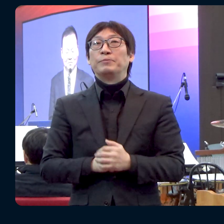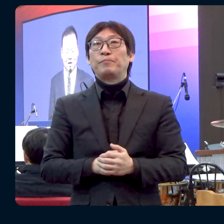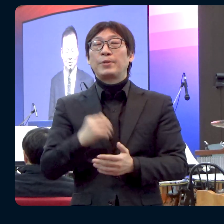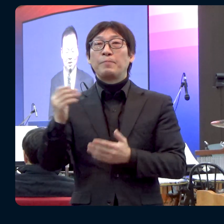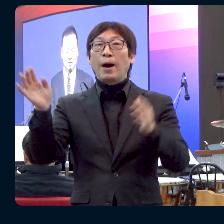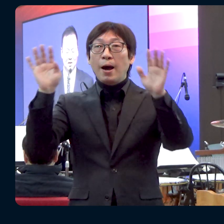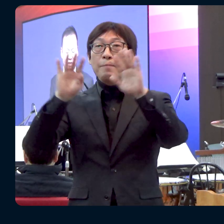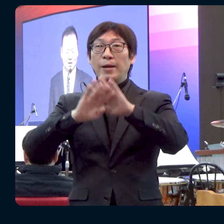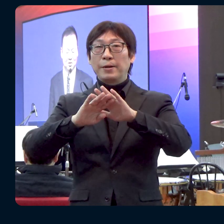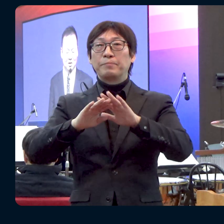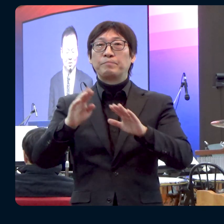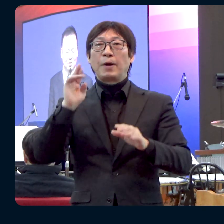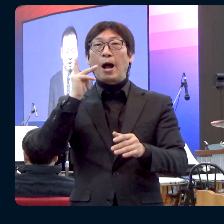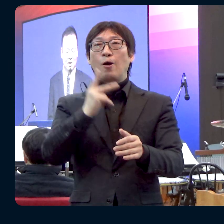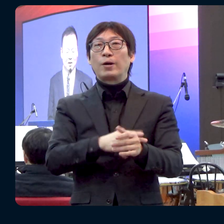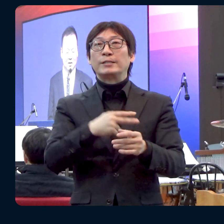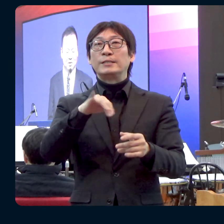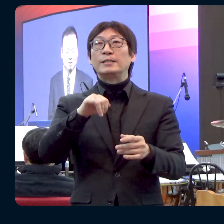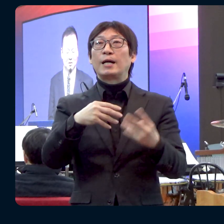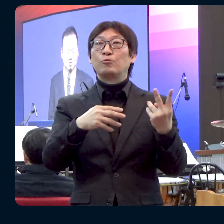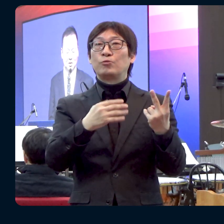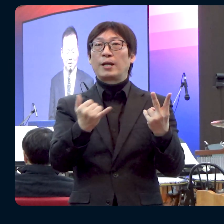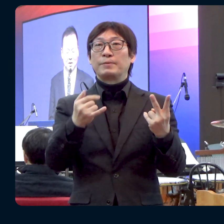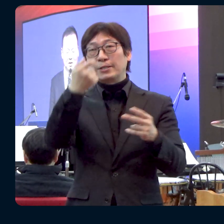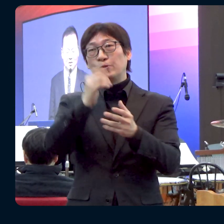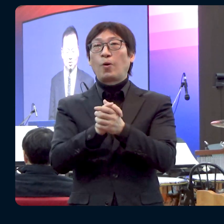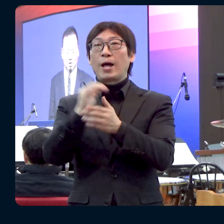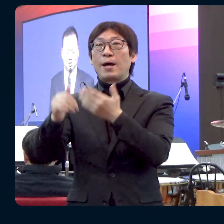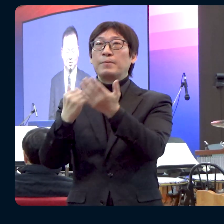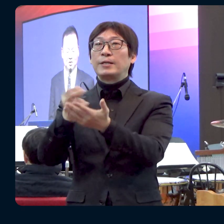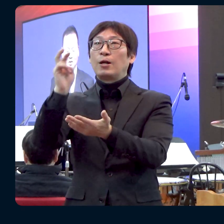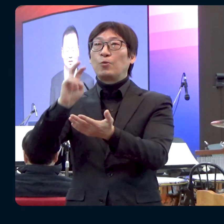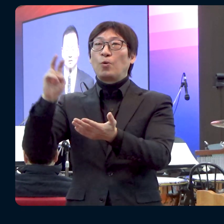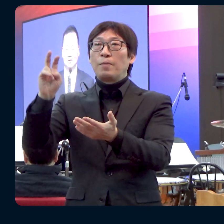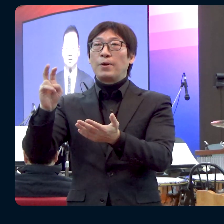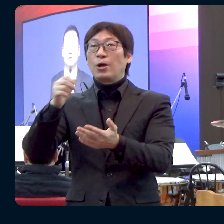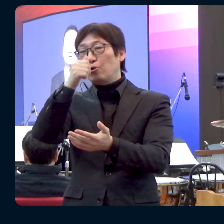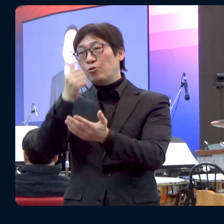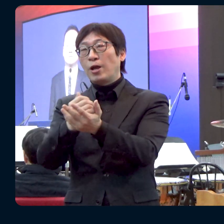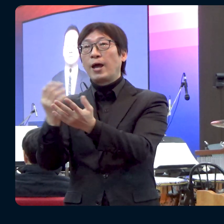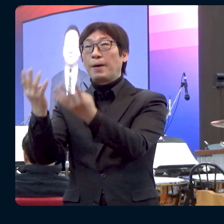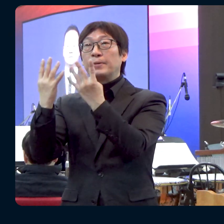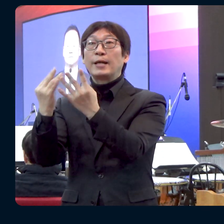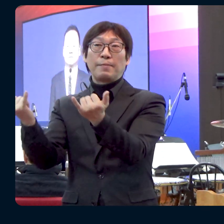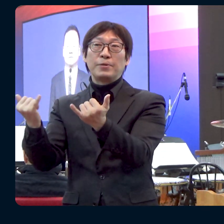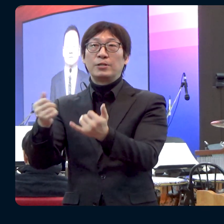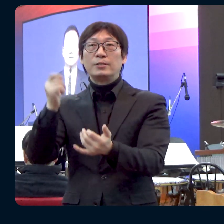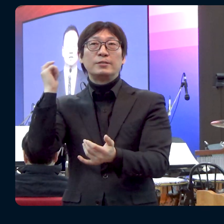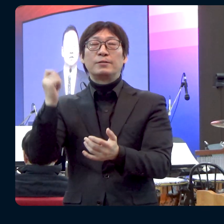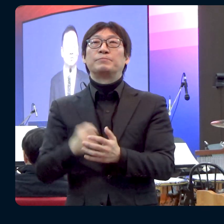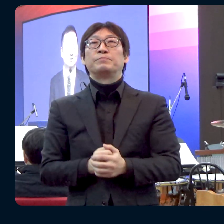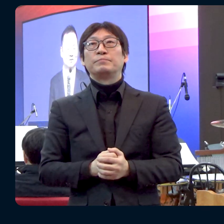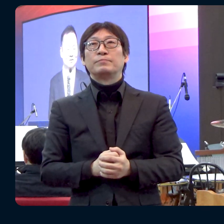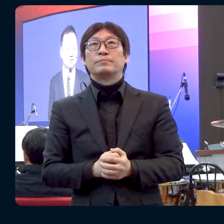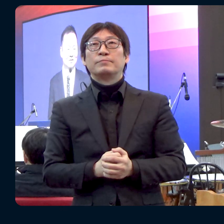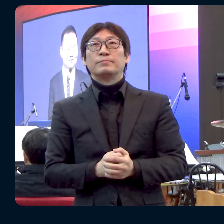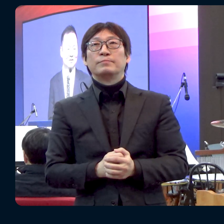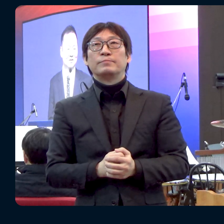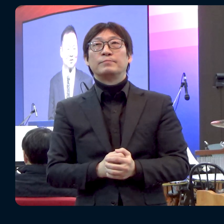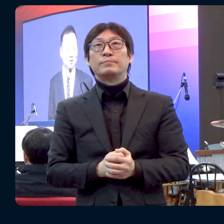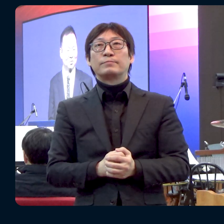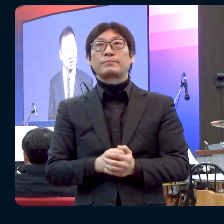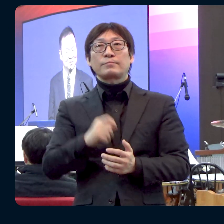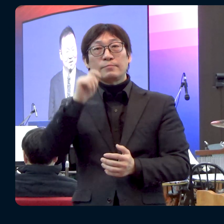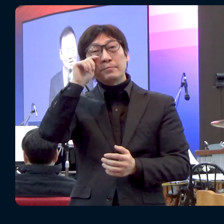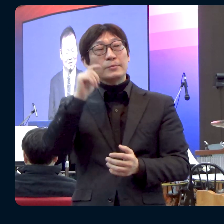25절입니다. 한밤중에 바울과 실라가 기도하고 하나님을 찬송하며 죄수들이 듣더라. 이